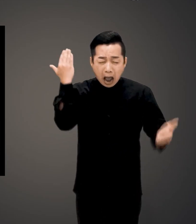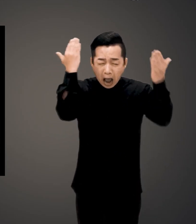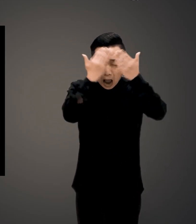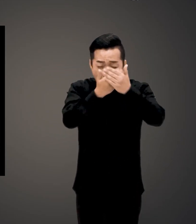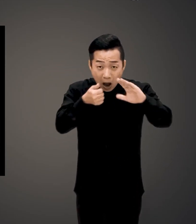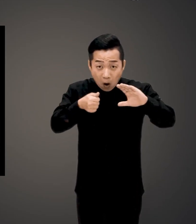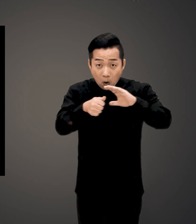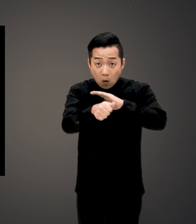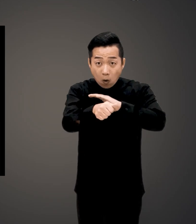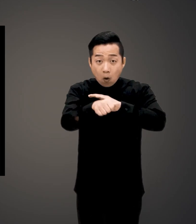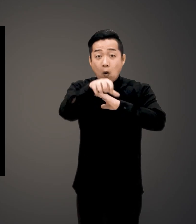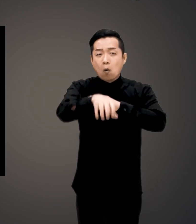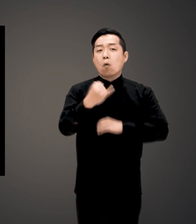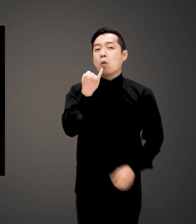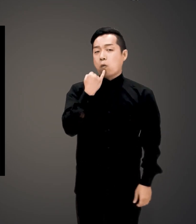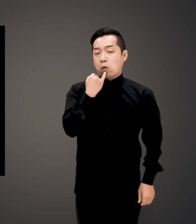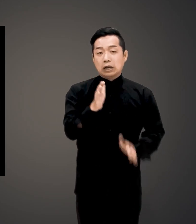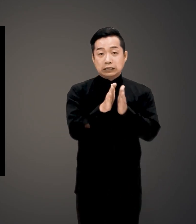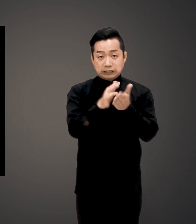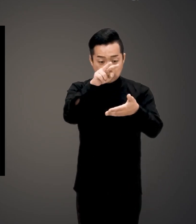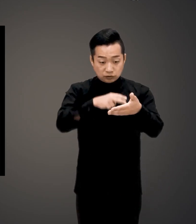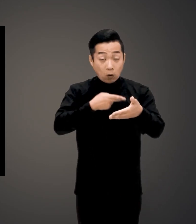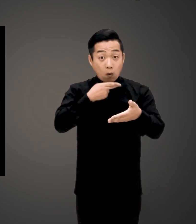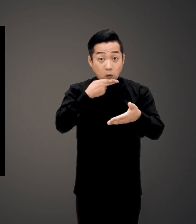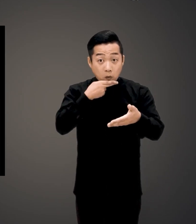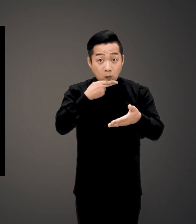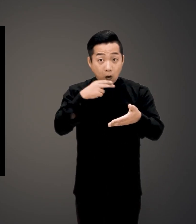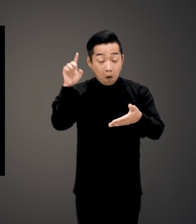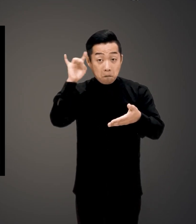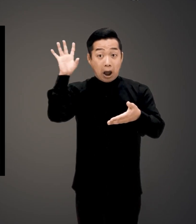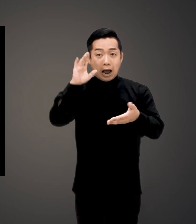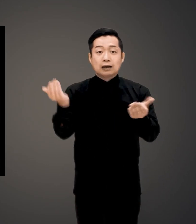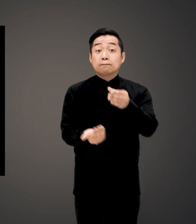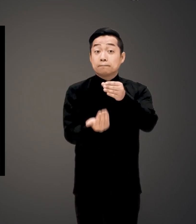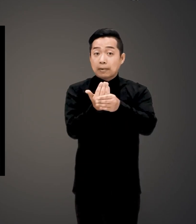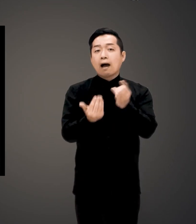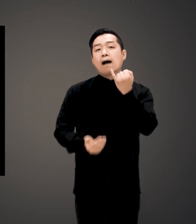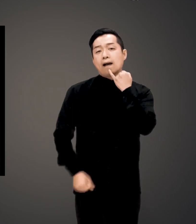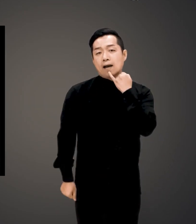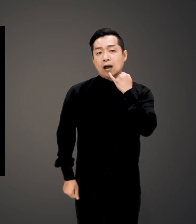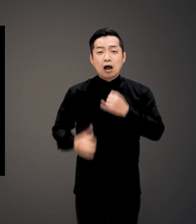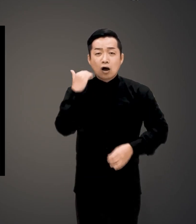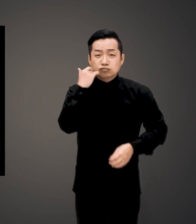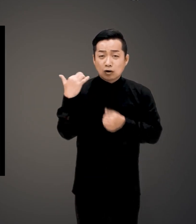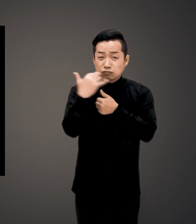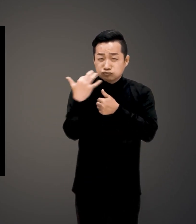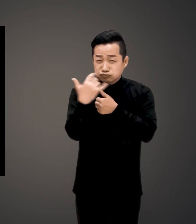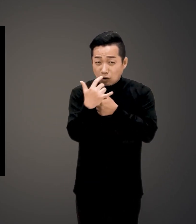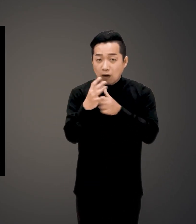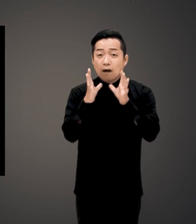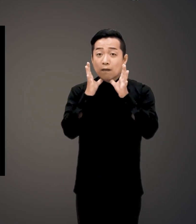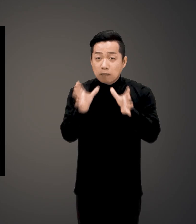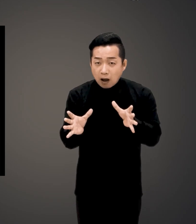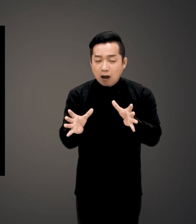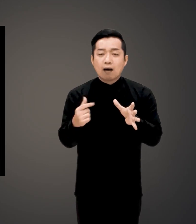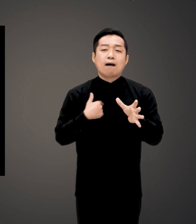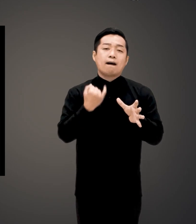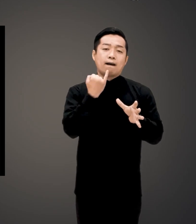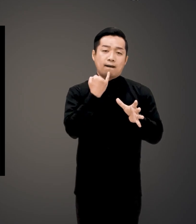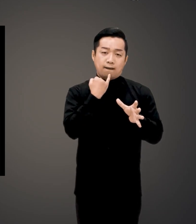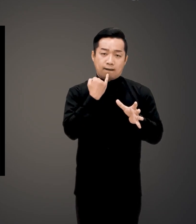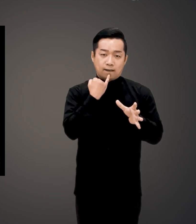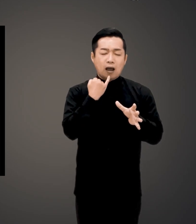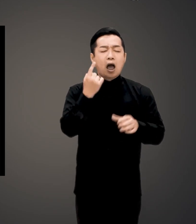동굴 속이라도, 책에서 알려주지 않는 예상치 못한 일들이 생겨도, 누군가의 꼬임에 빠져 위험한 순간이